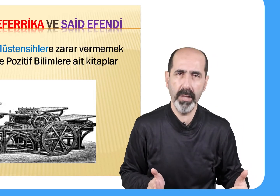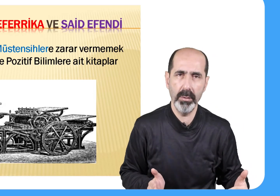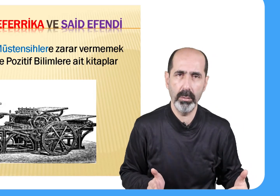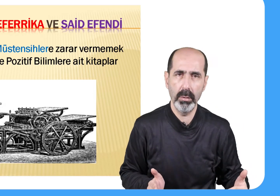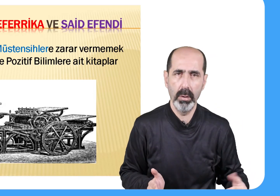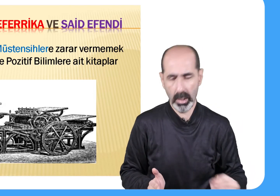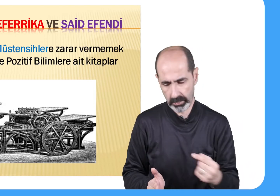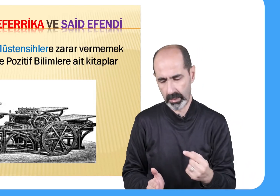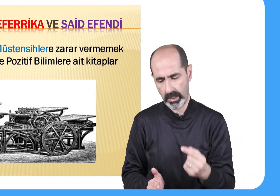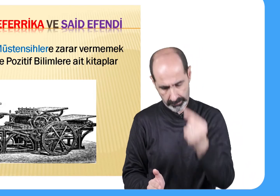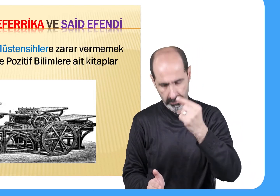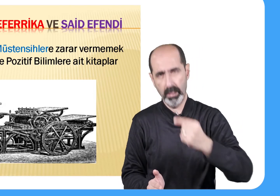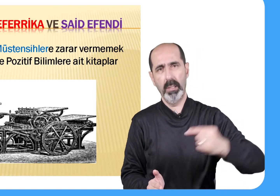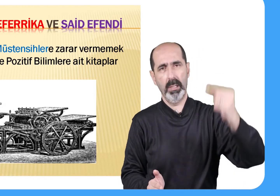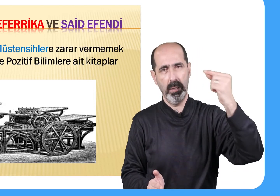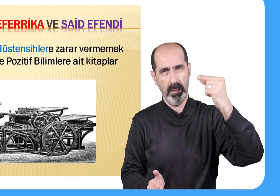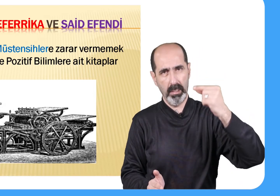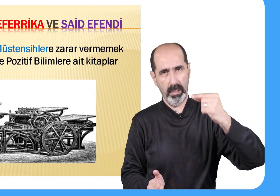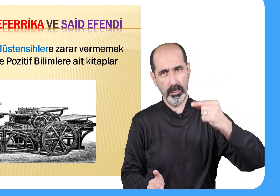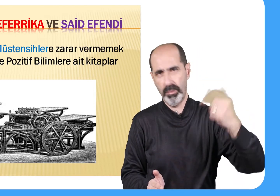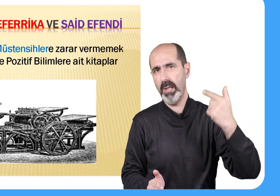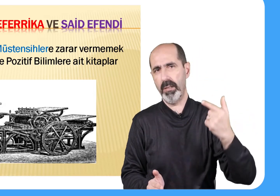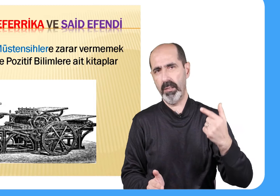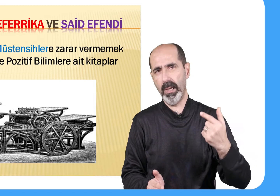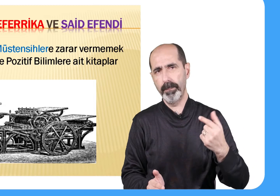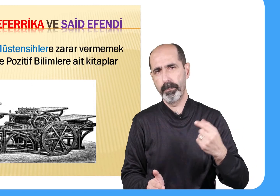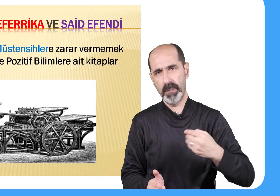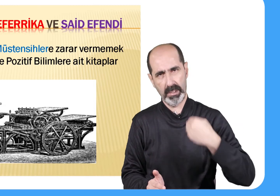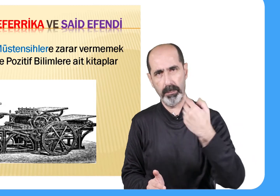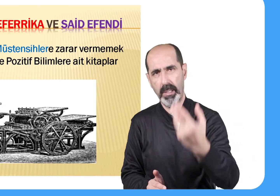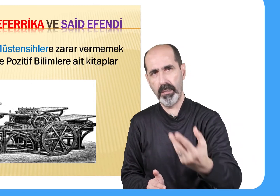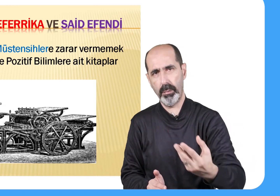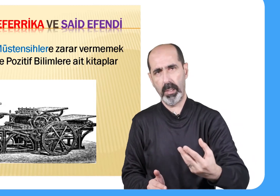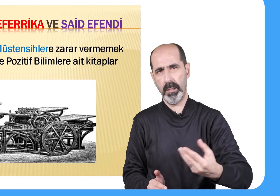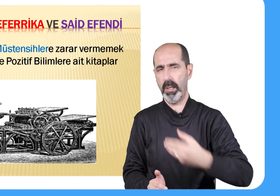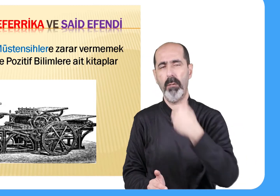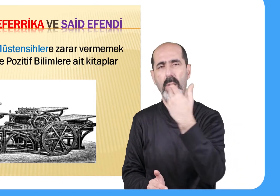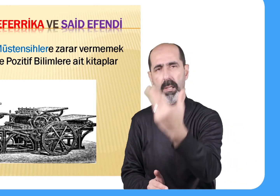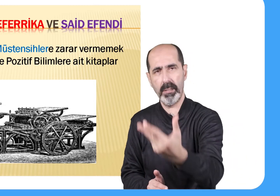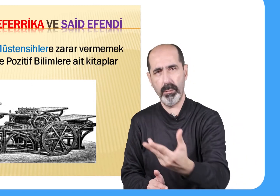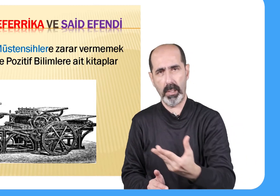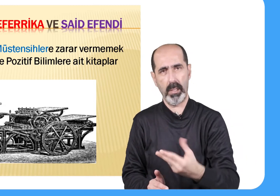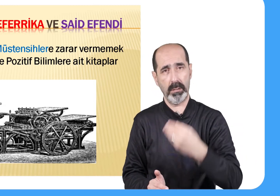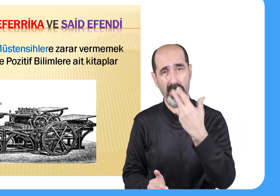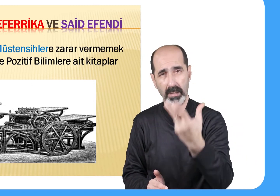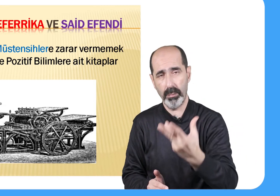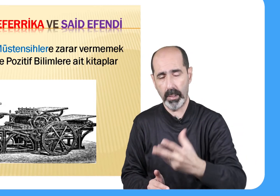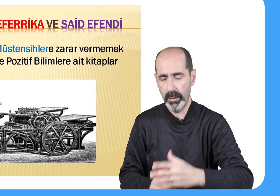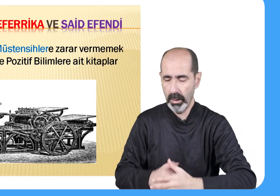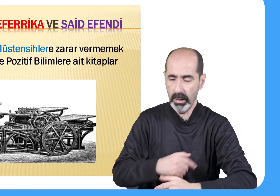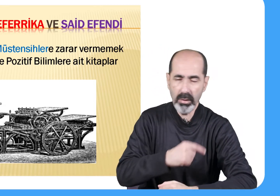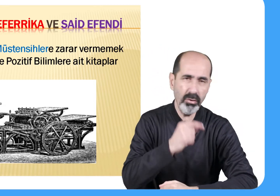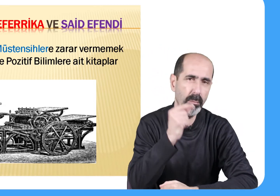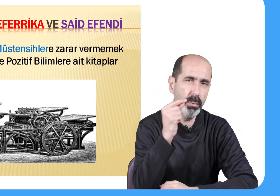geçiyor oradan temin ediyor hattatlar çok güzel yazıyla kitaplar yazıyorlar ya da levhalar yazıyorlar haklar